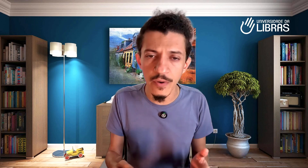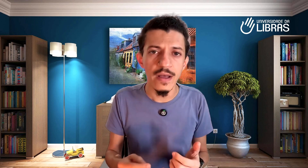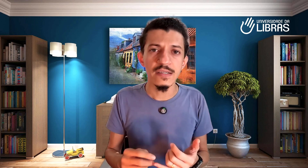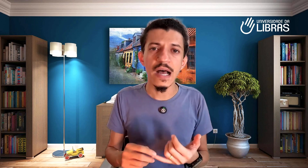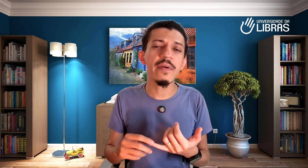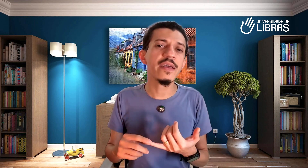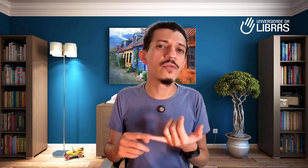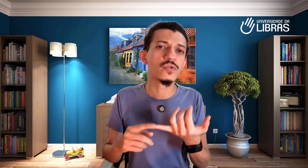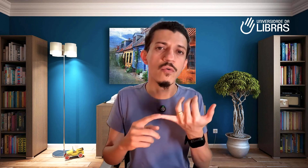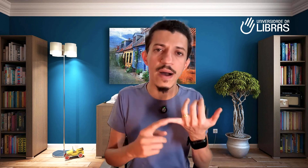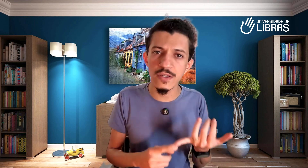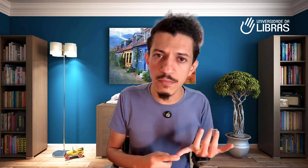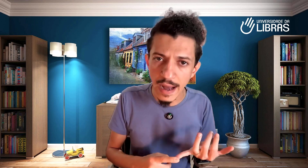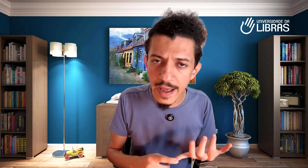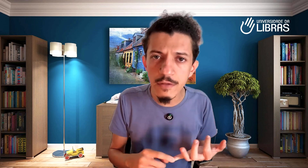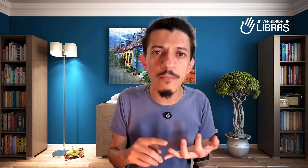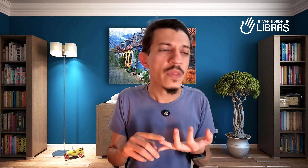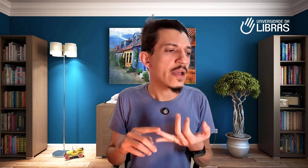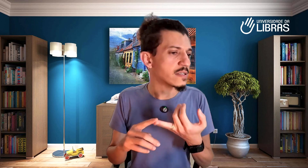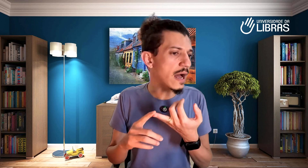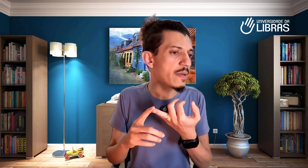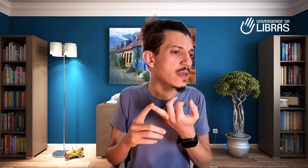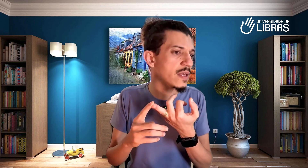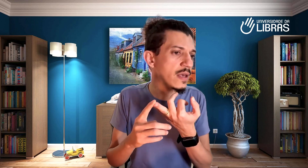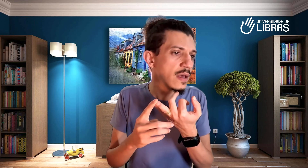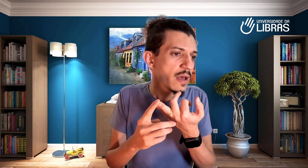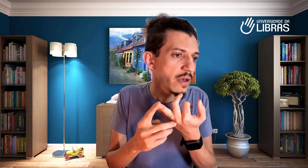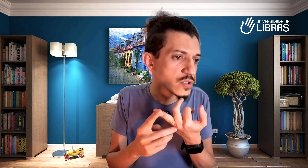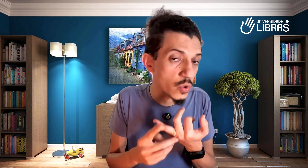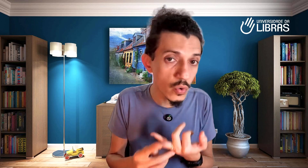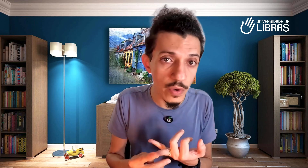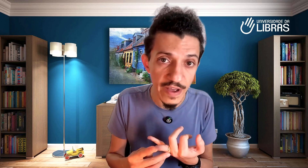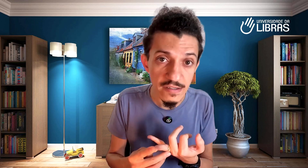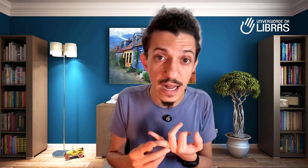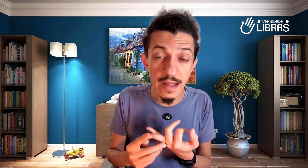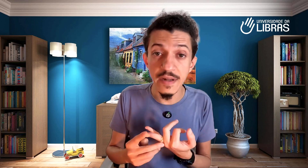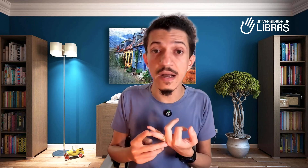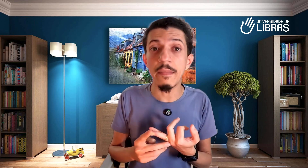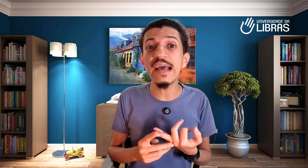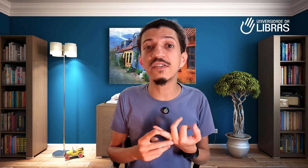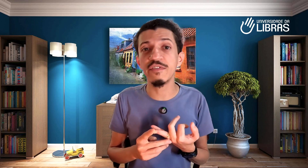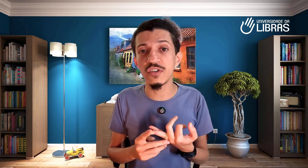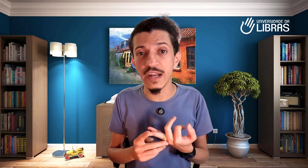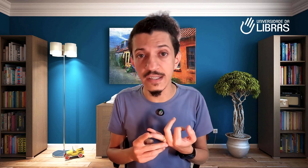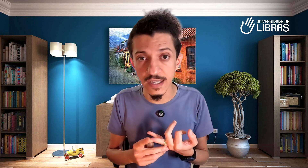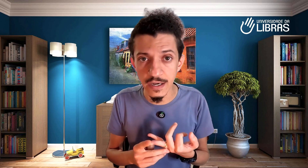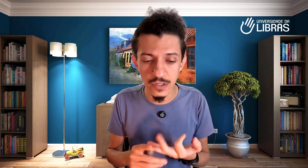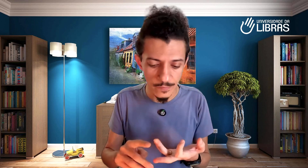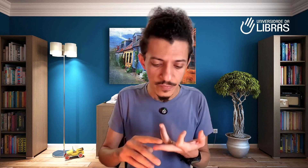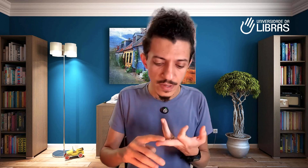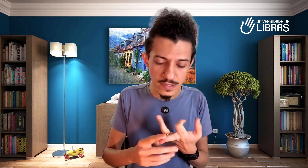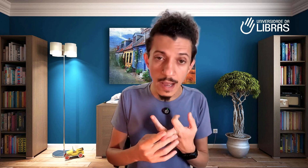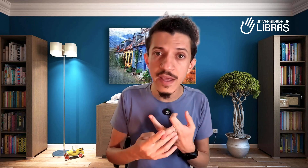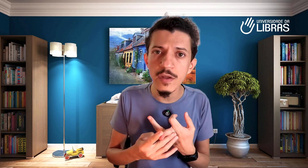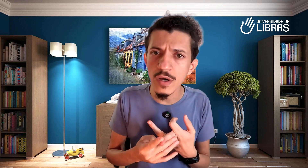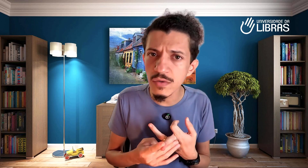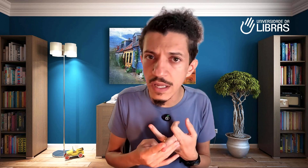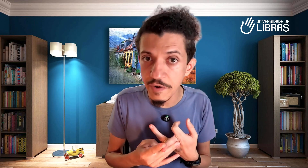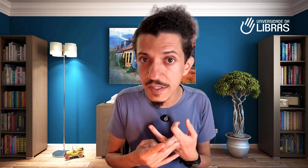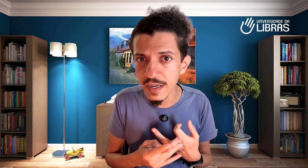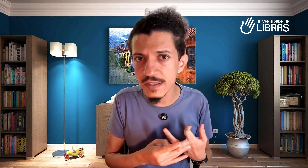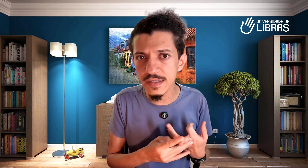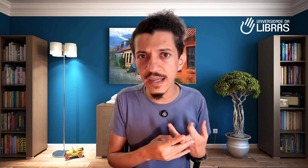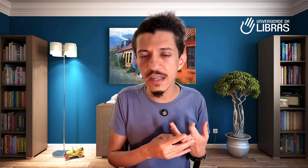tempo, sabem que eu sou o Madison Barreto, sabem que eu estou no universo da Libras há mais de 23 anos, sabem que nosso